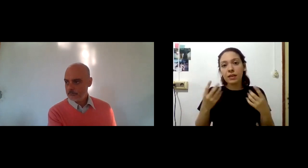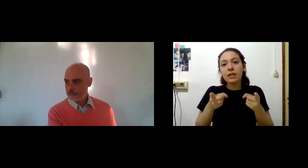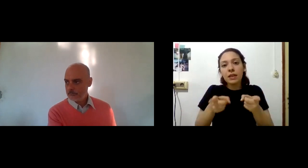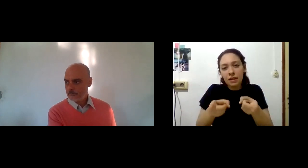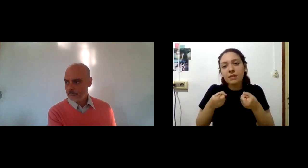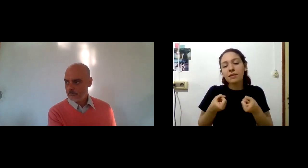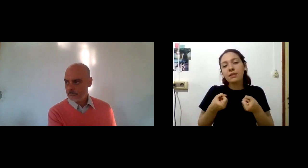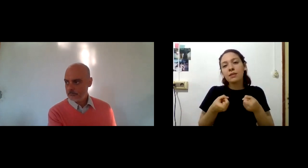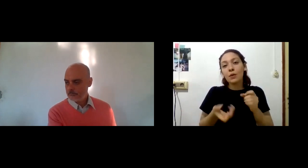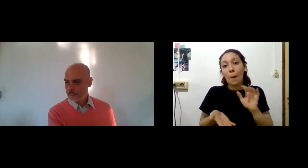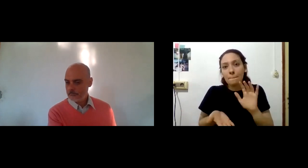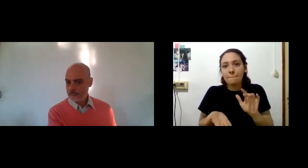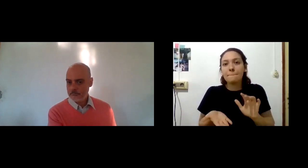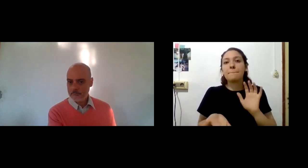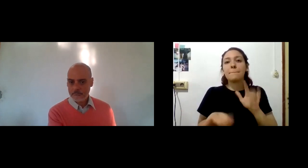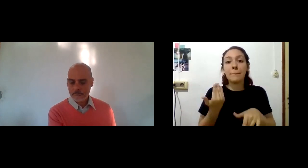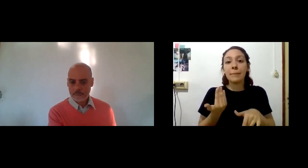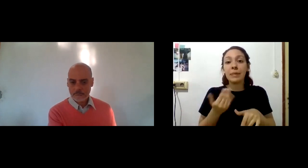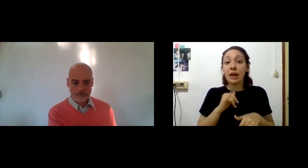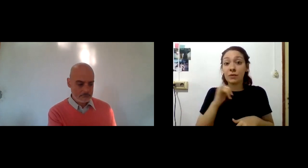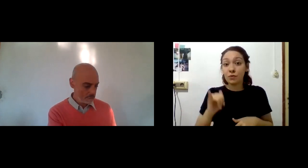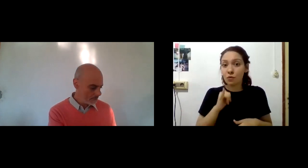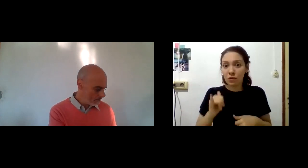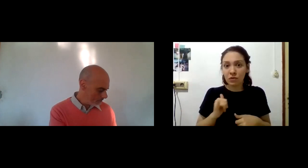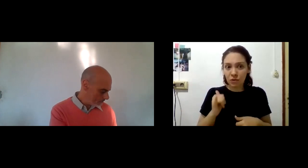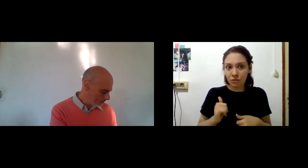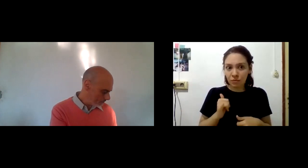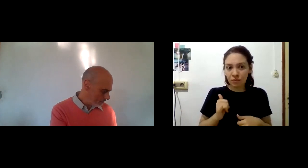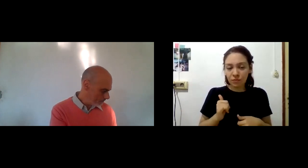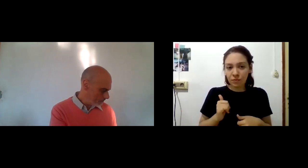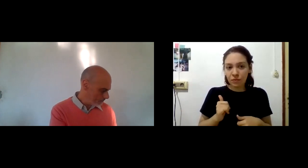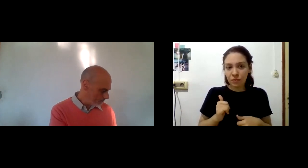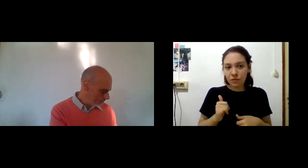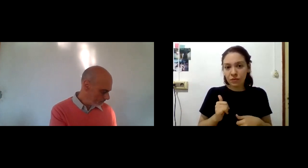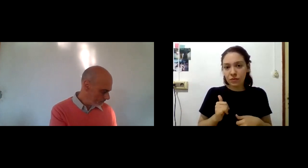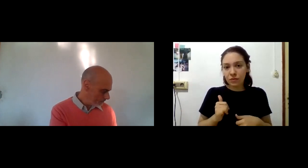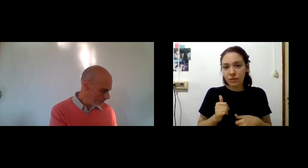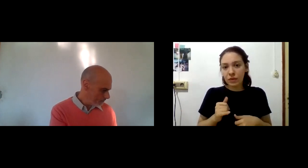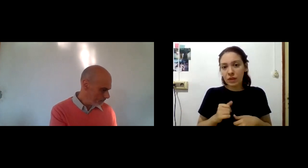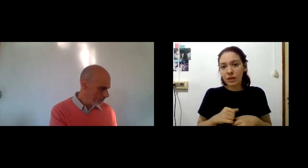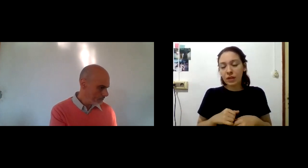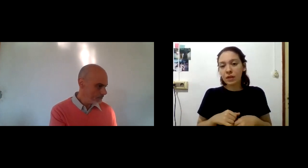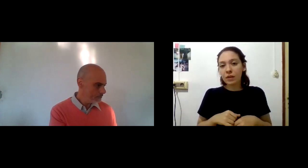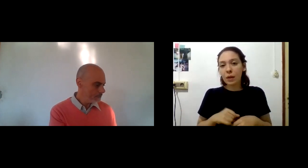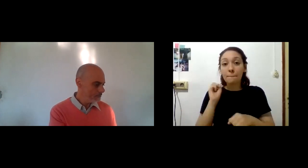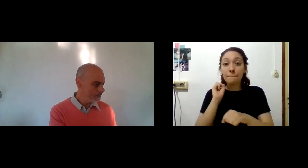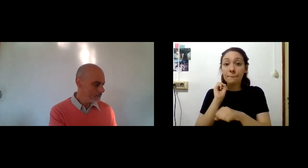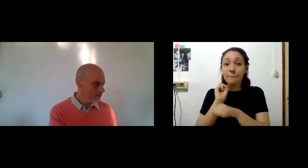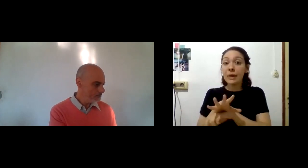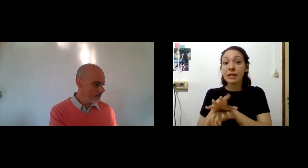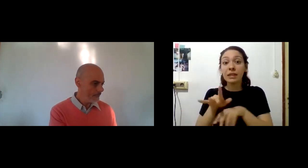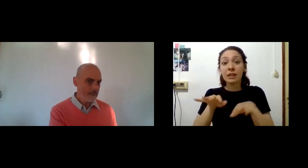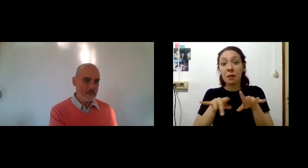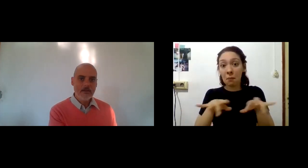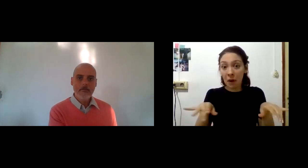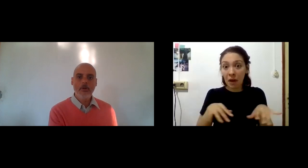no sé, capaz yo intenté tener información y mandé mail a Bedelía para que me informaran más, pero